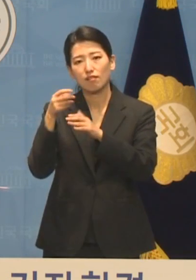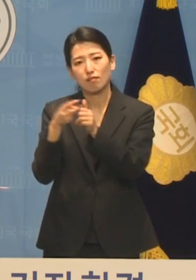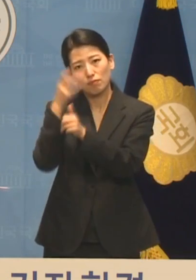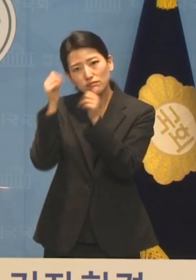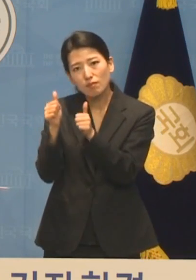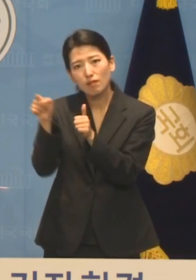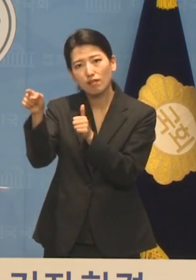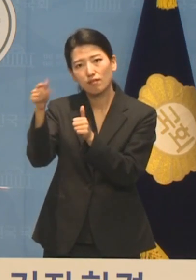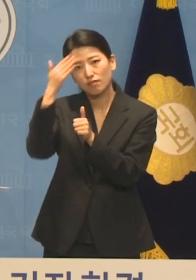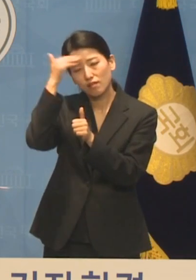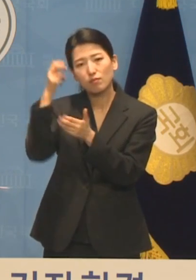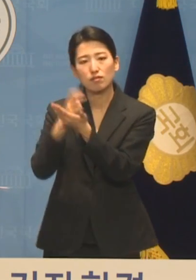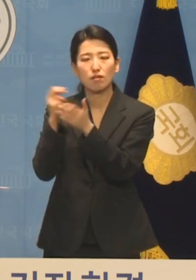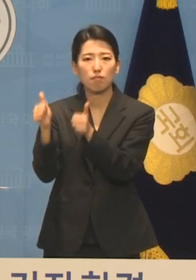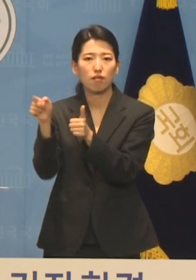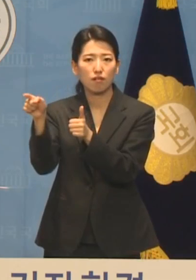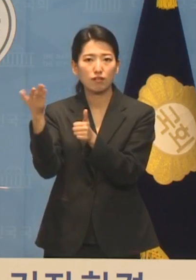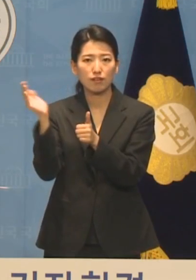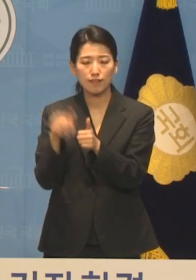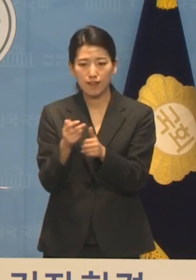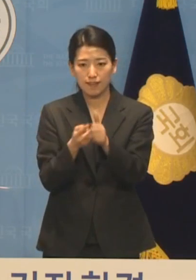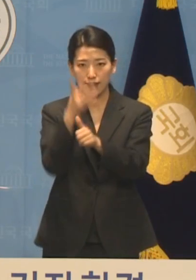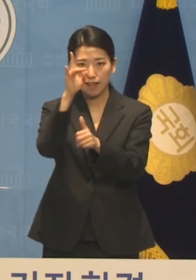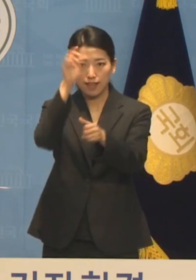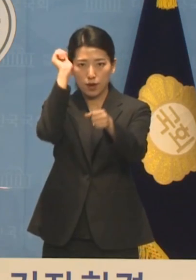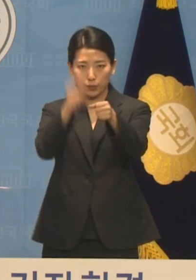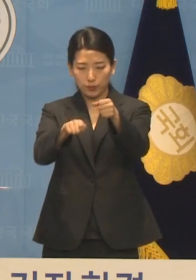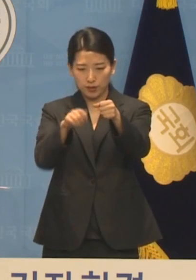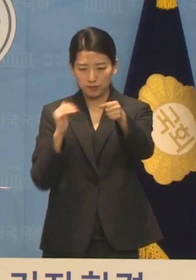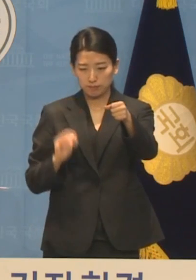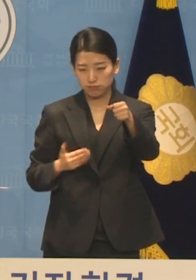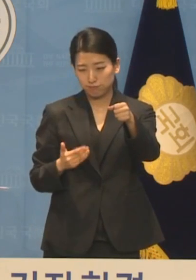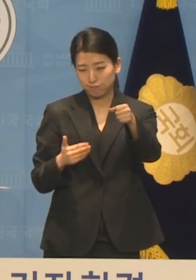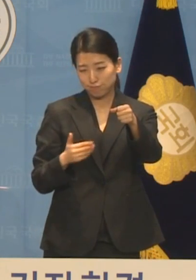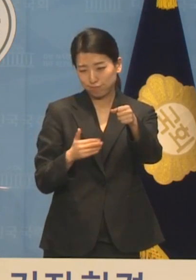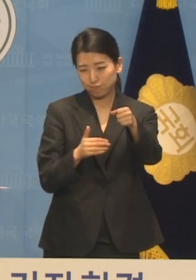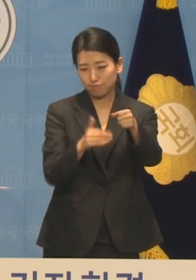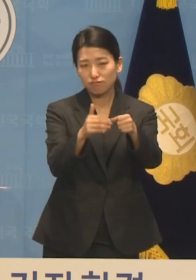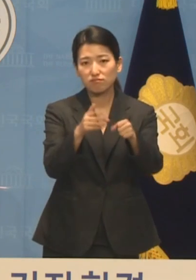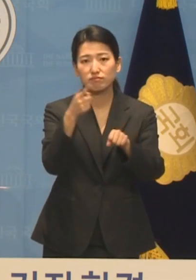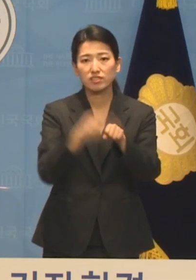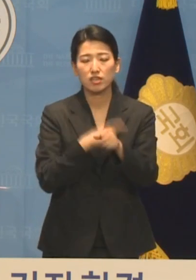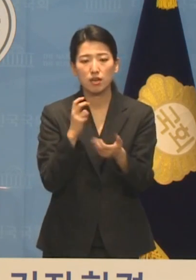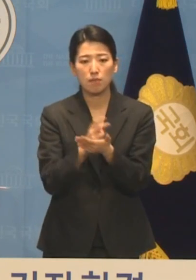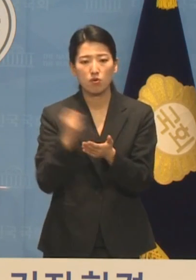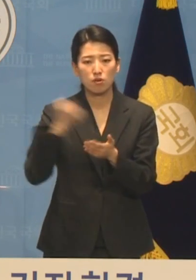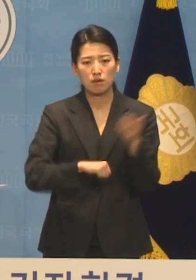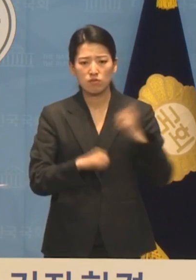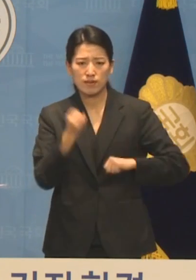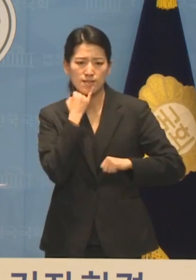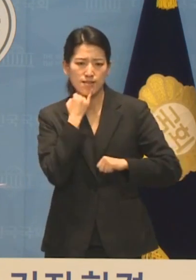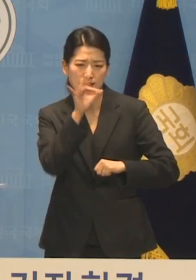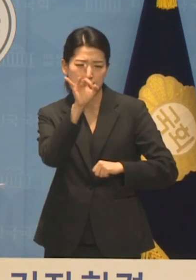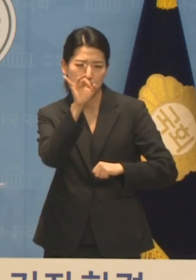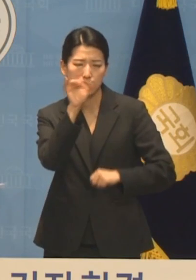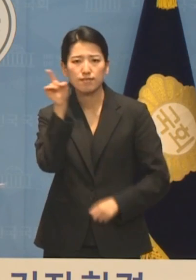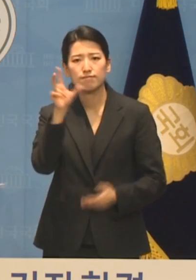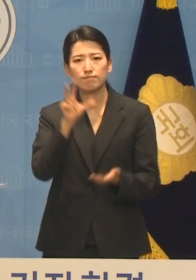없고 신중함도 없이 오로지 탄핵이라는 결론을 향해 신속하게 막 달리다 보니까 이런저런 법 위반이 자꾸 생기는 것이다 라고